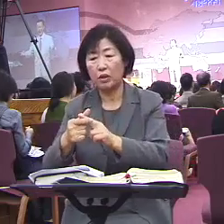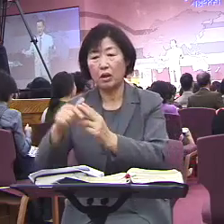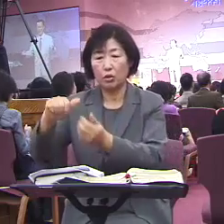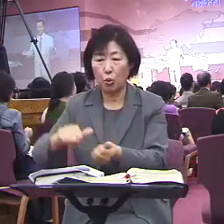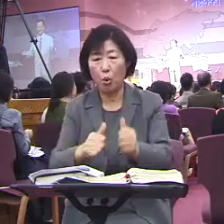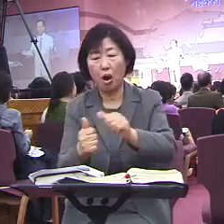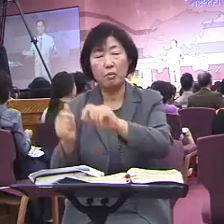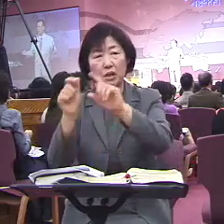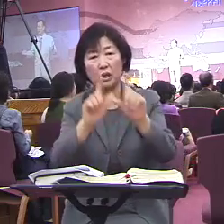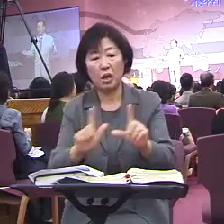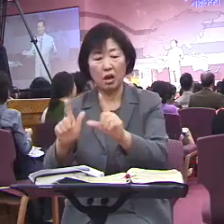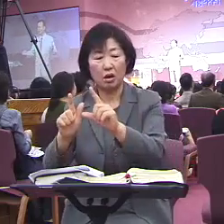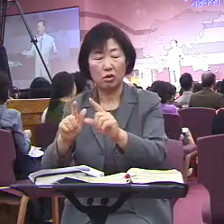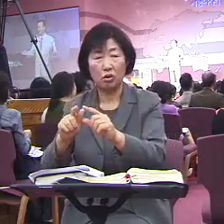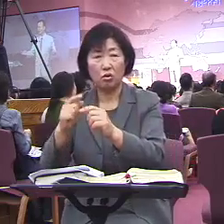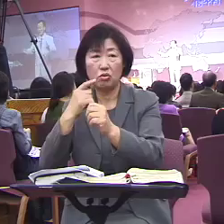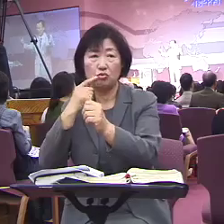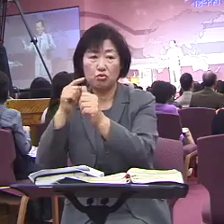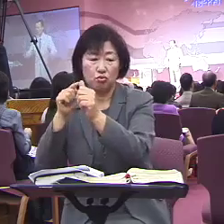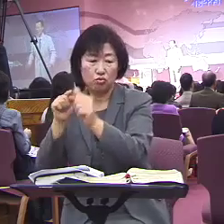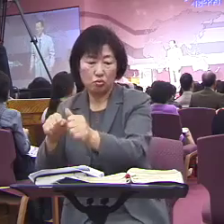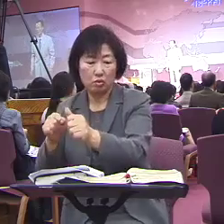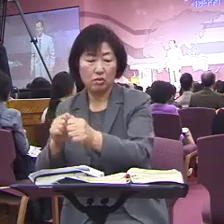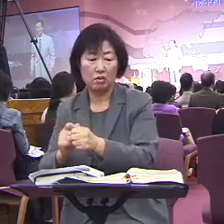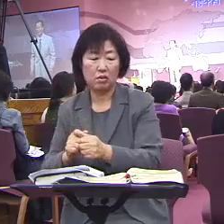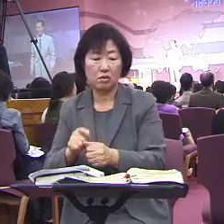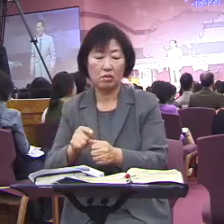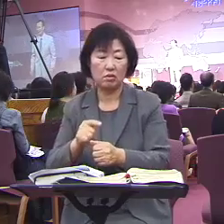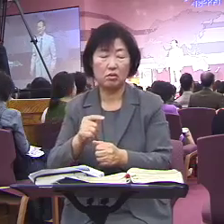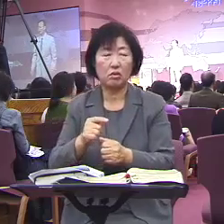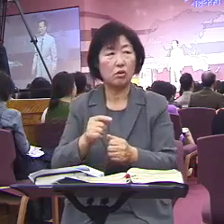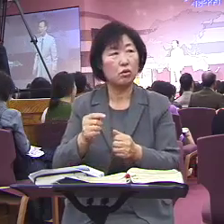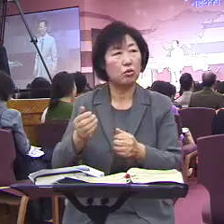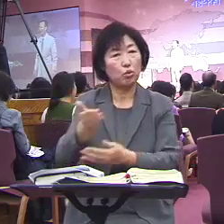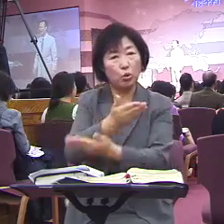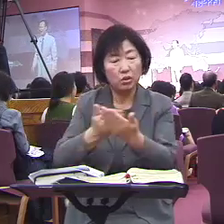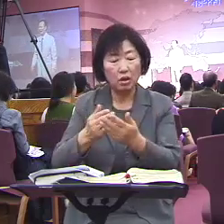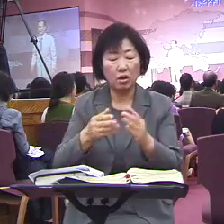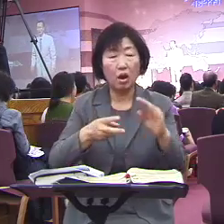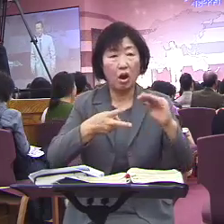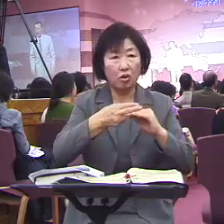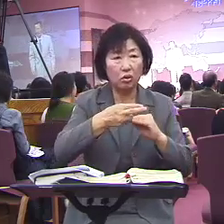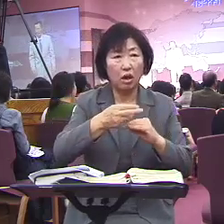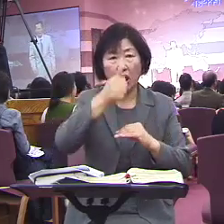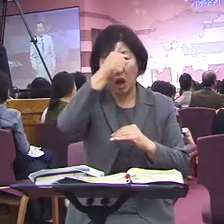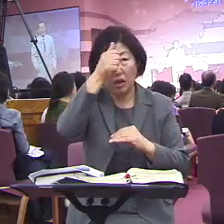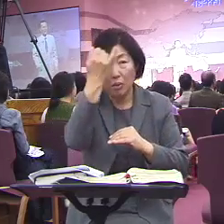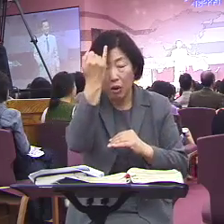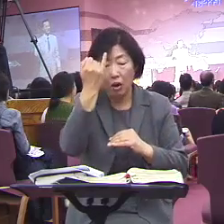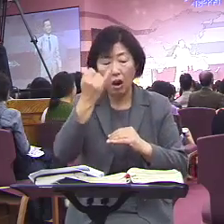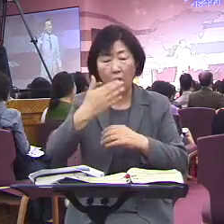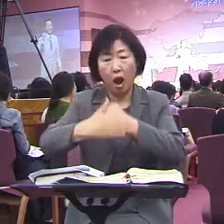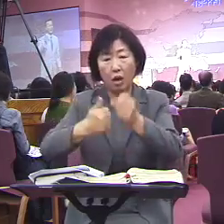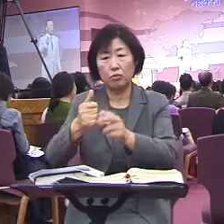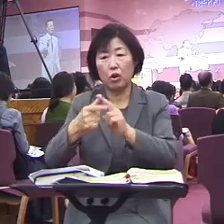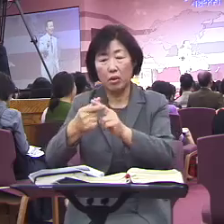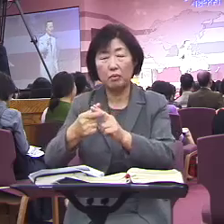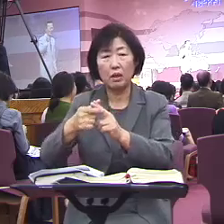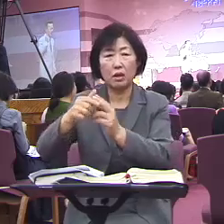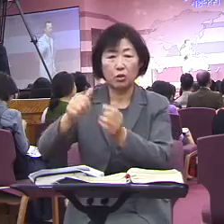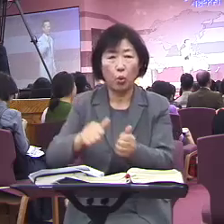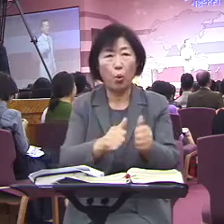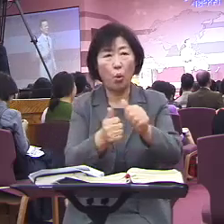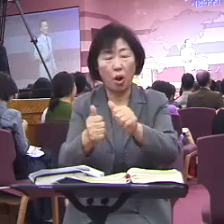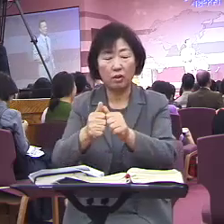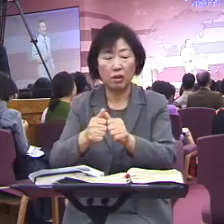살 때 하나님과의 교제가 끊어지기 때문에 이건 사는 것도 아닙니다. 아담과 하와가 하나님과 동행할 때 그 에덴